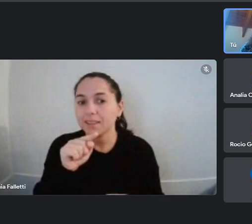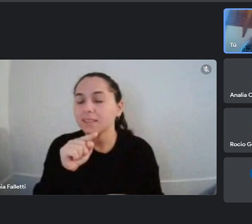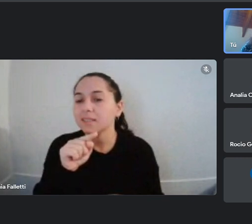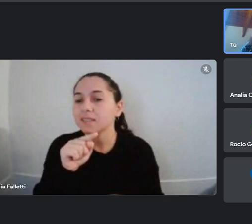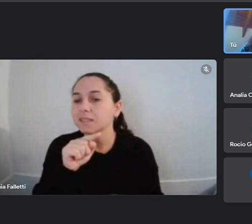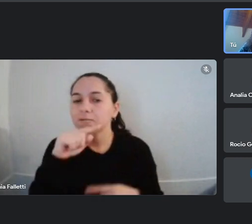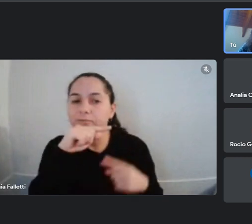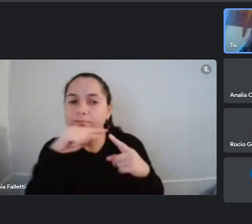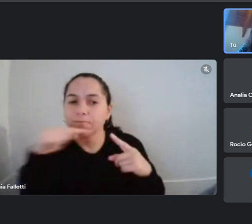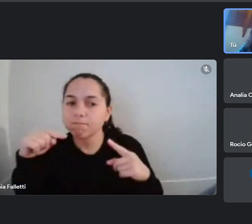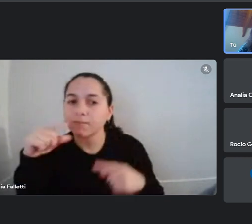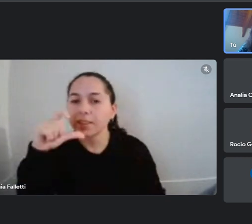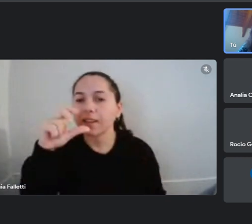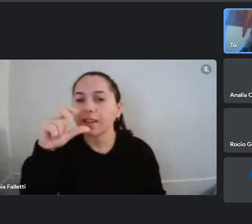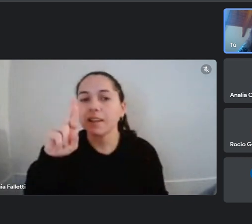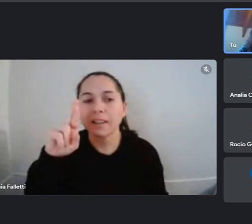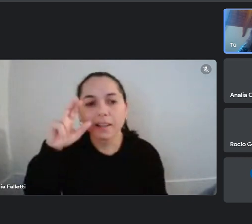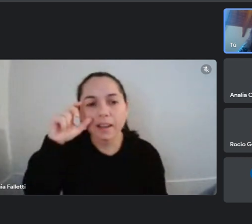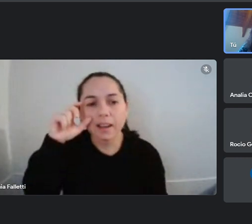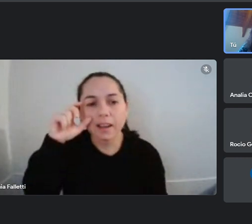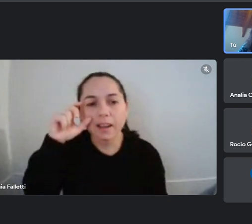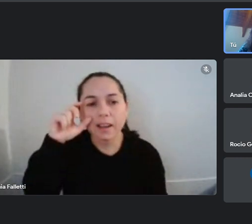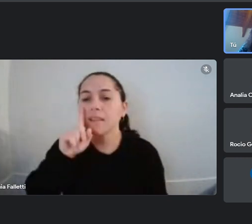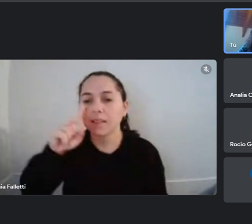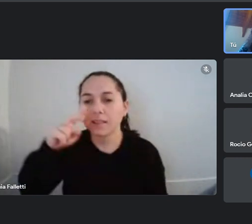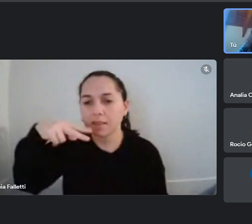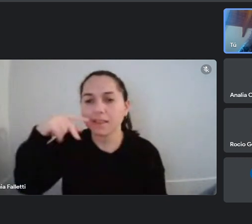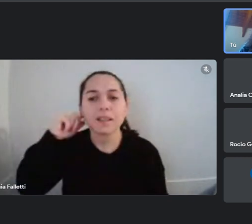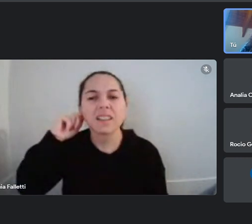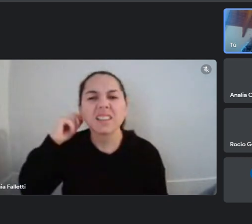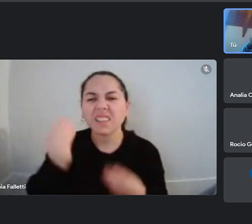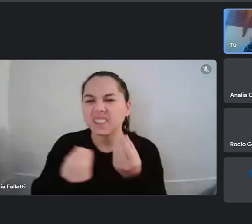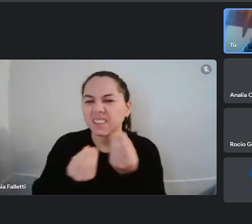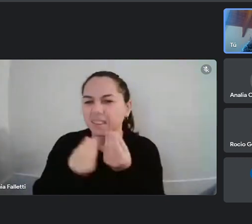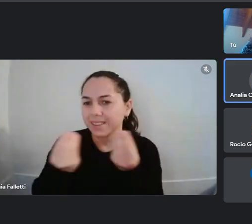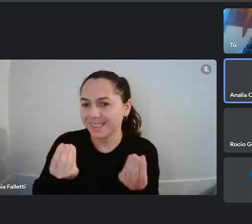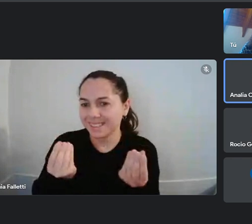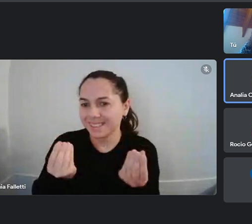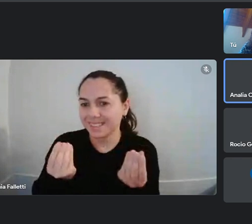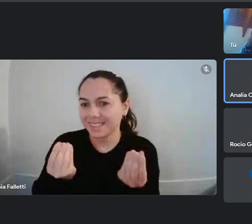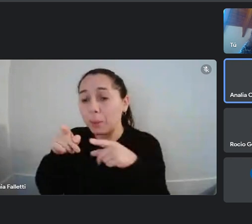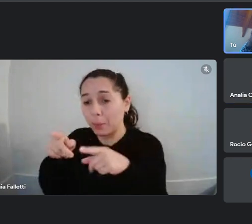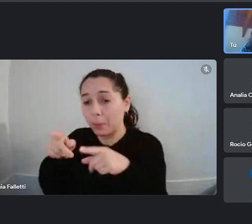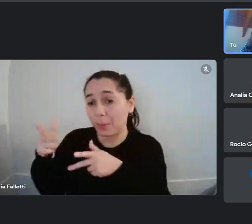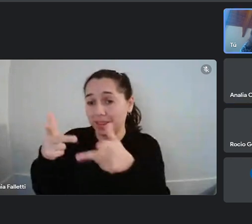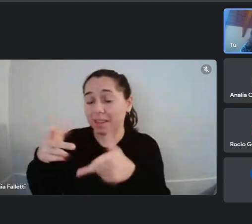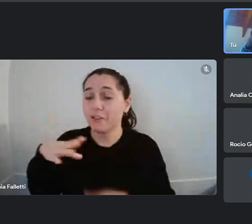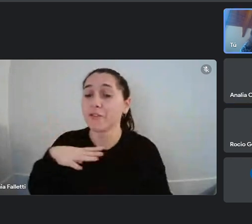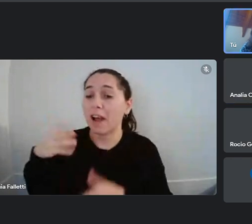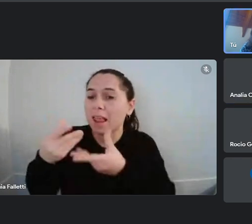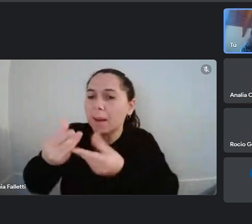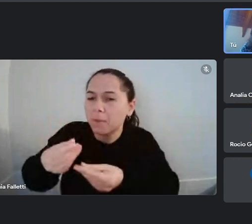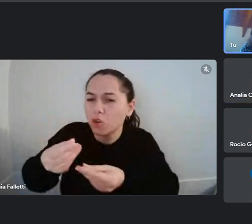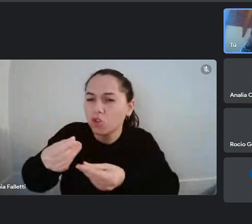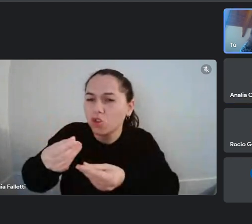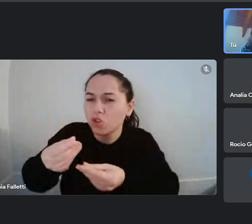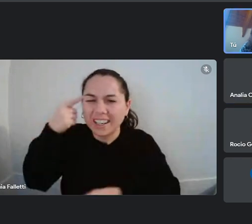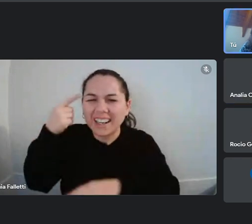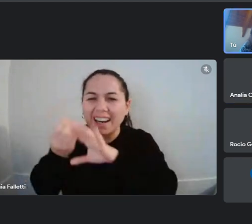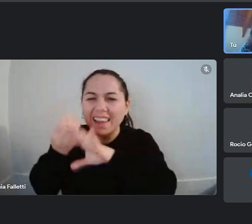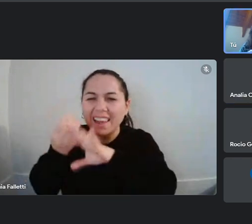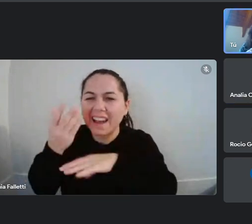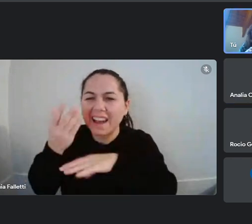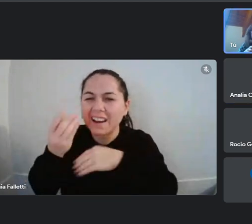creating? La falta de apoyo en crear, dijiste vos. ¿Cuáles de los casos de ING estarías aplicando